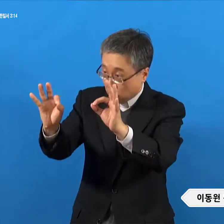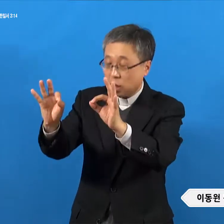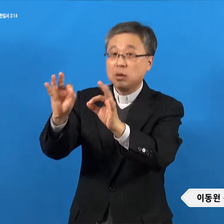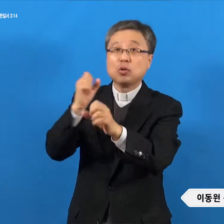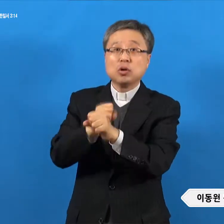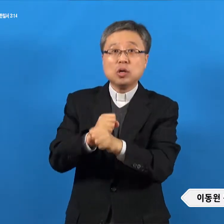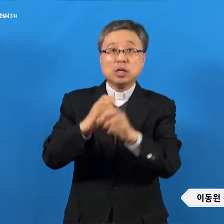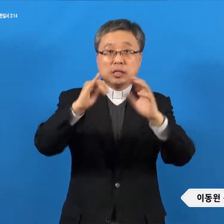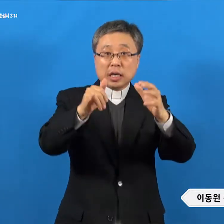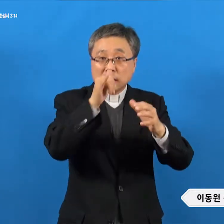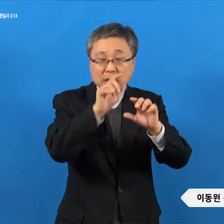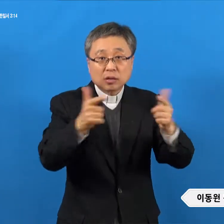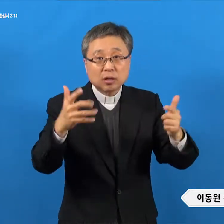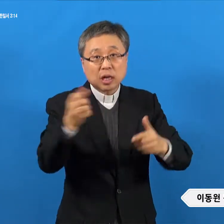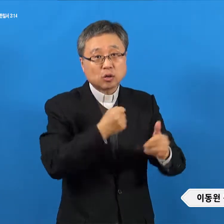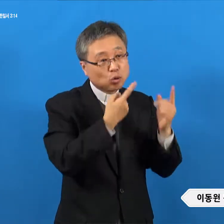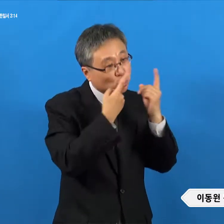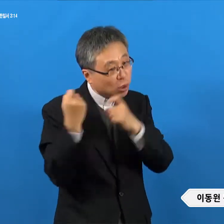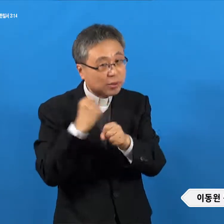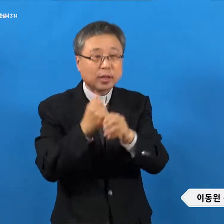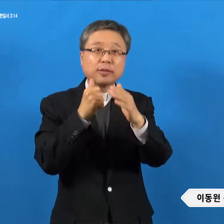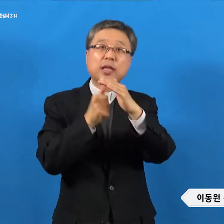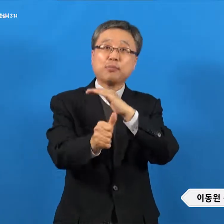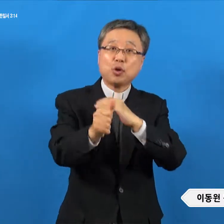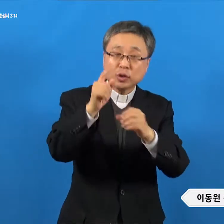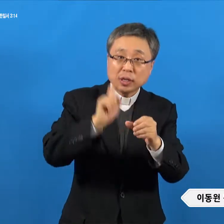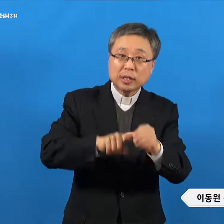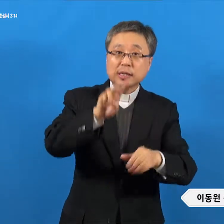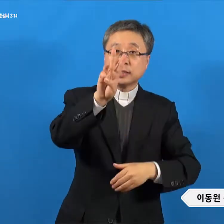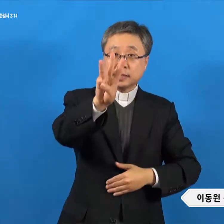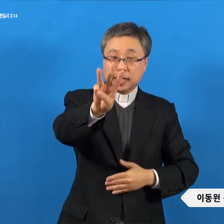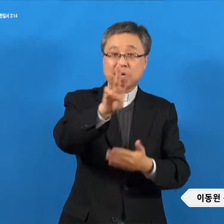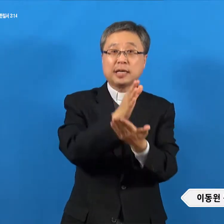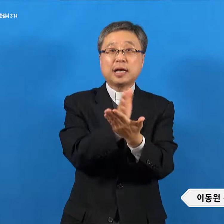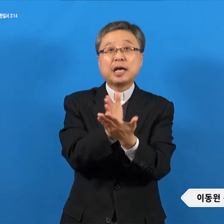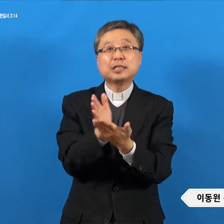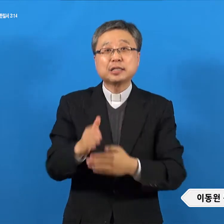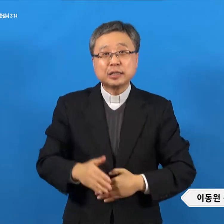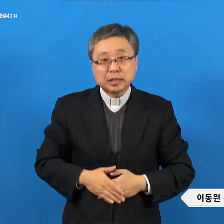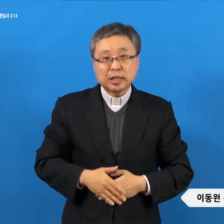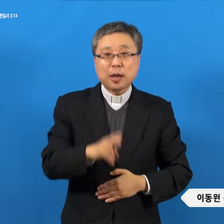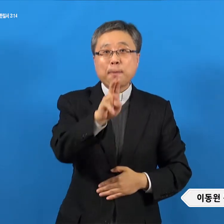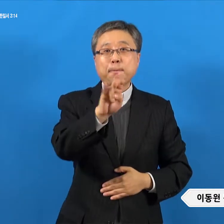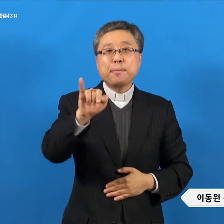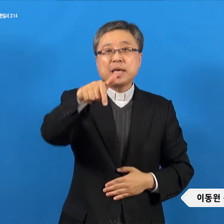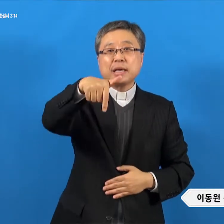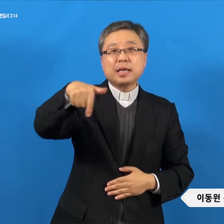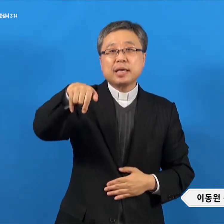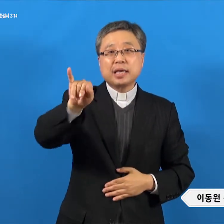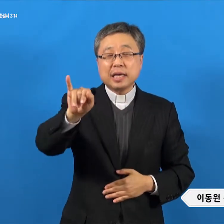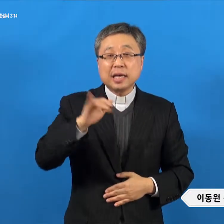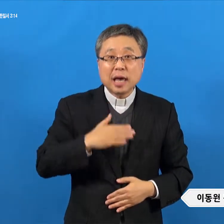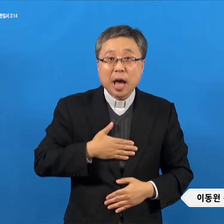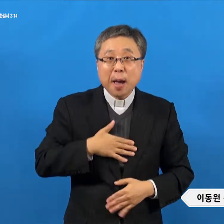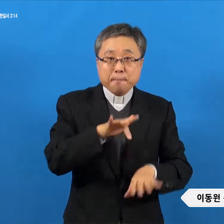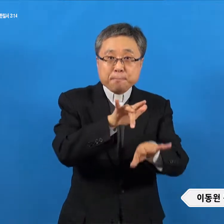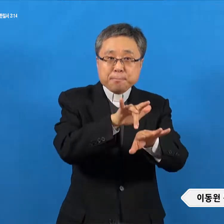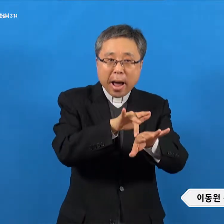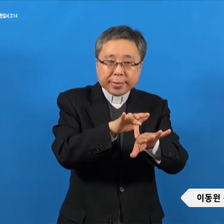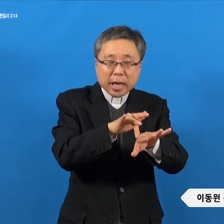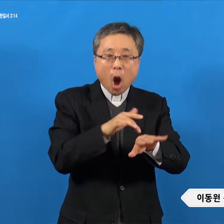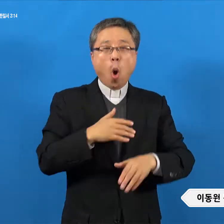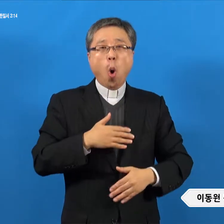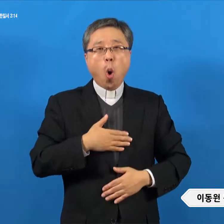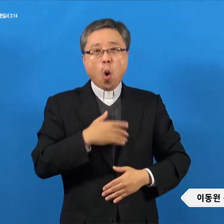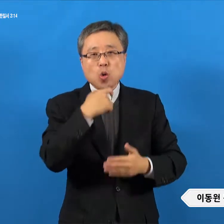있는 것들을 가지고 우리를 유혹하는 대표적인 3가지의 미끼. 이거는 마귀의 세 가지 미끼라고 할 수